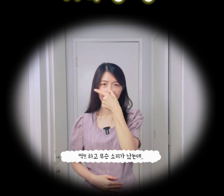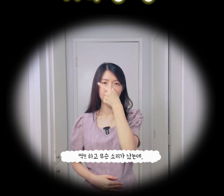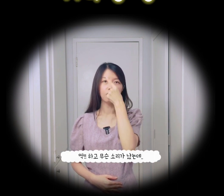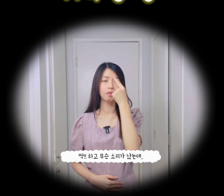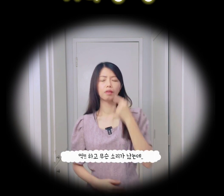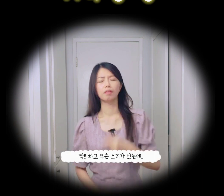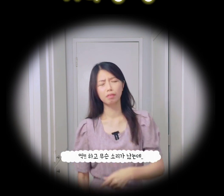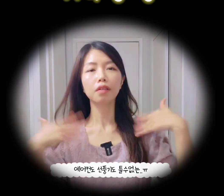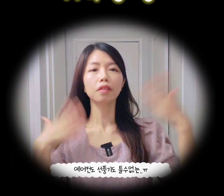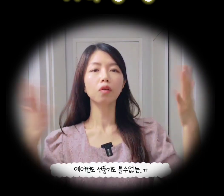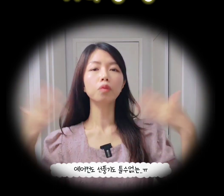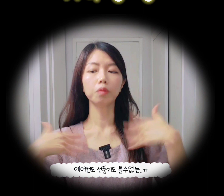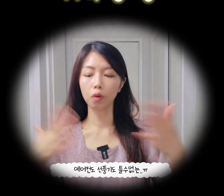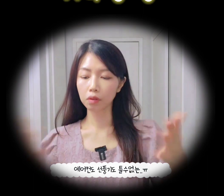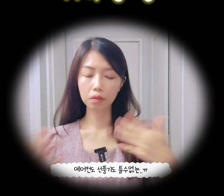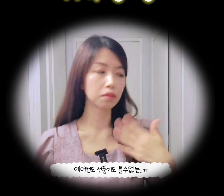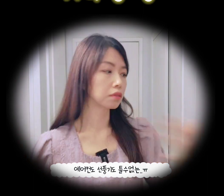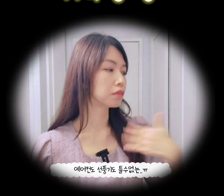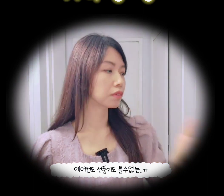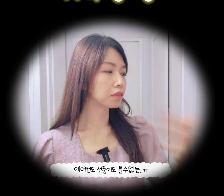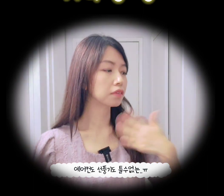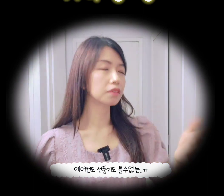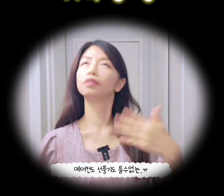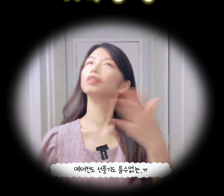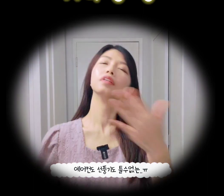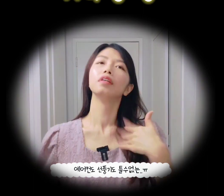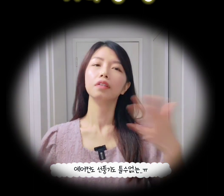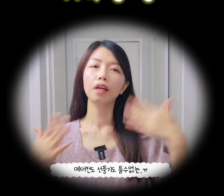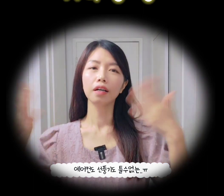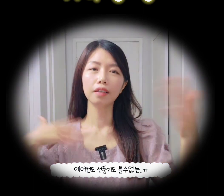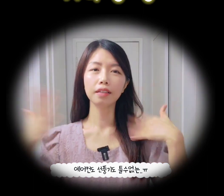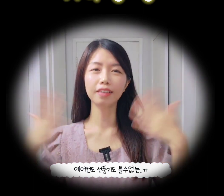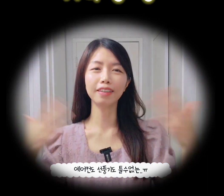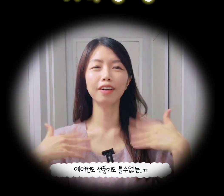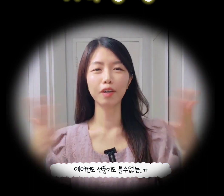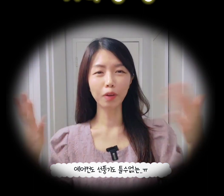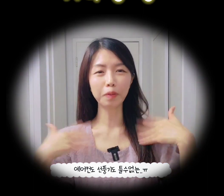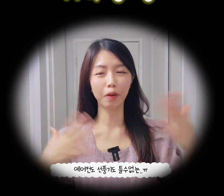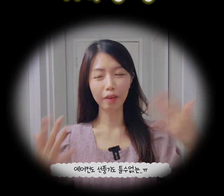너무너무 더워. 우와.